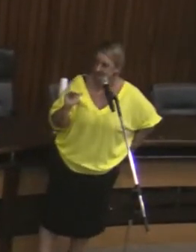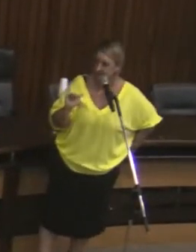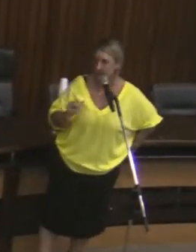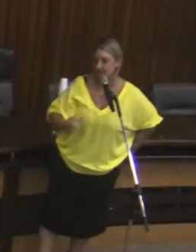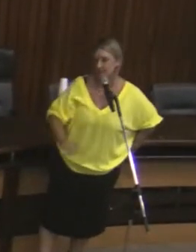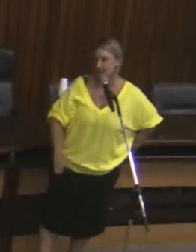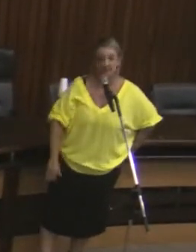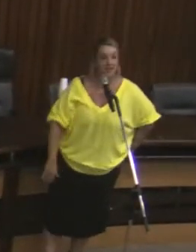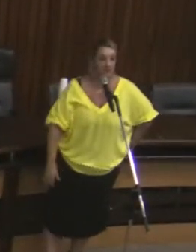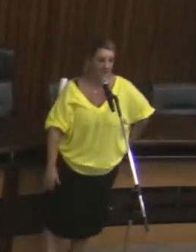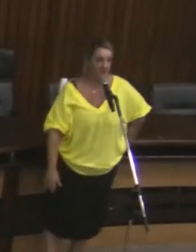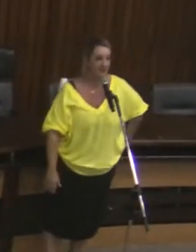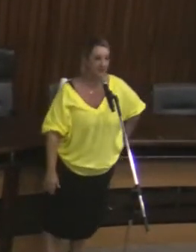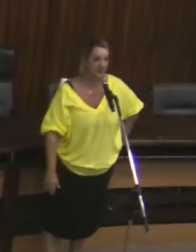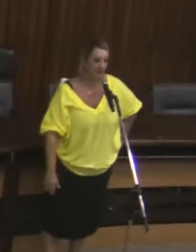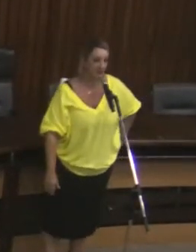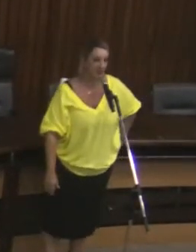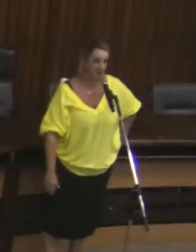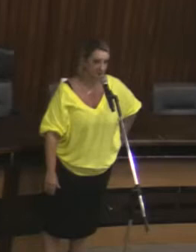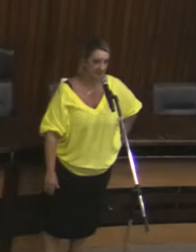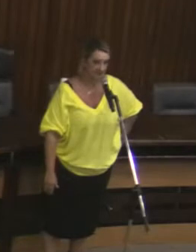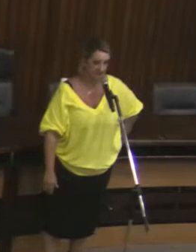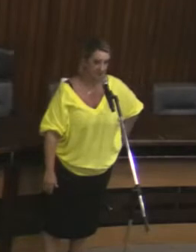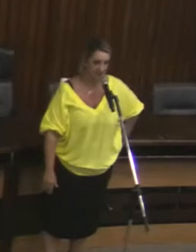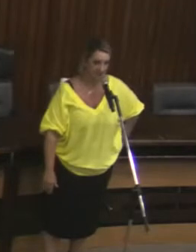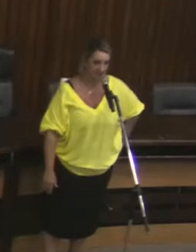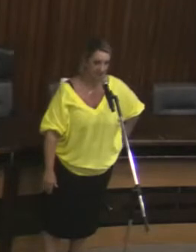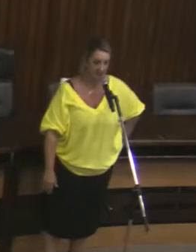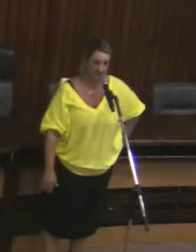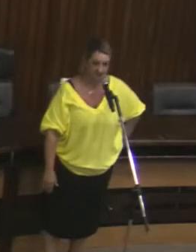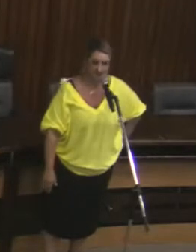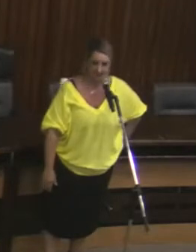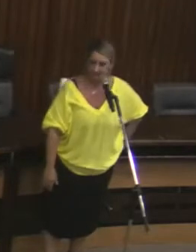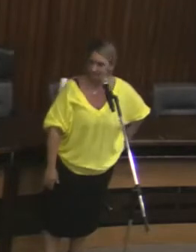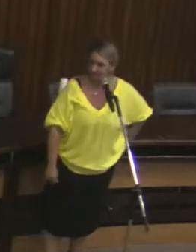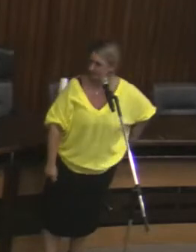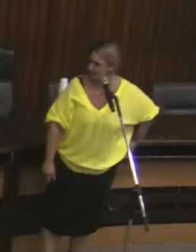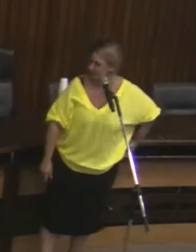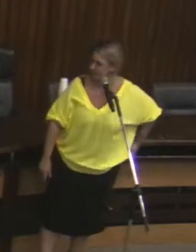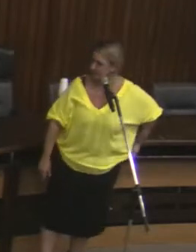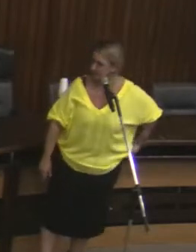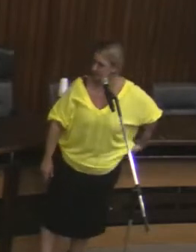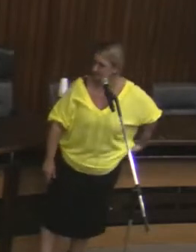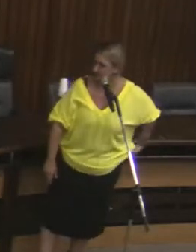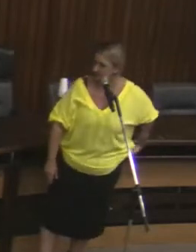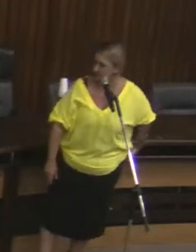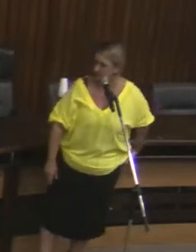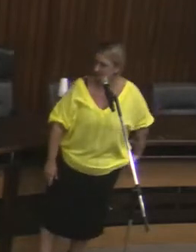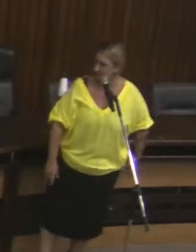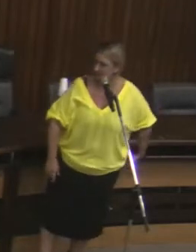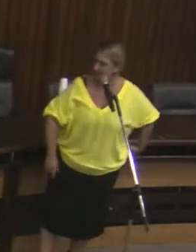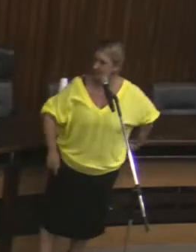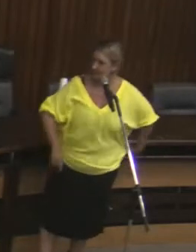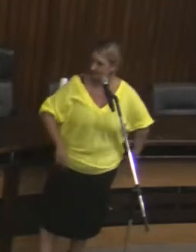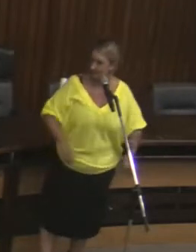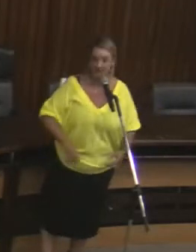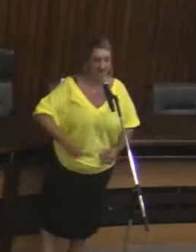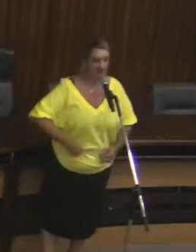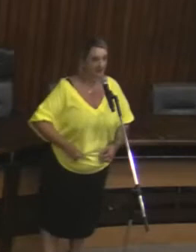música. Eu já falei para ele que é para ele cortar essa música da aula dele. Devia fazer que nem eu, ensinar palavrão para as crianças, aprendeu? Então, agora